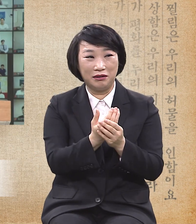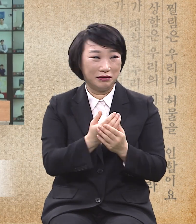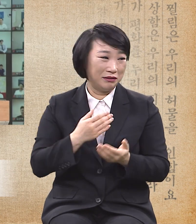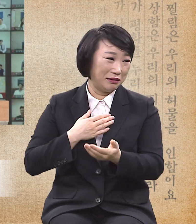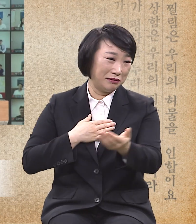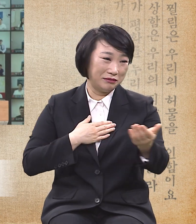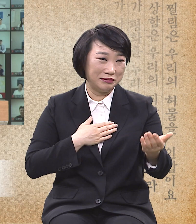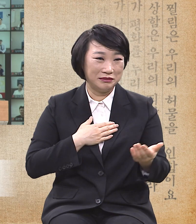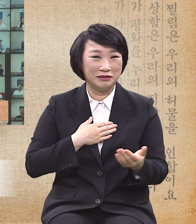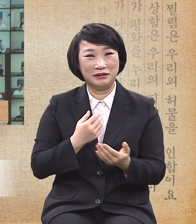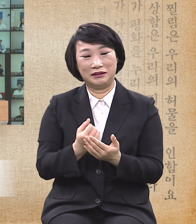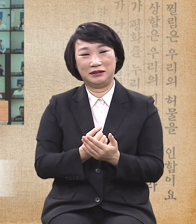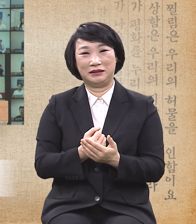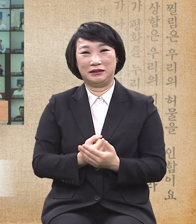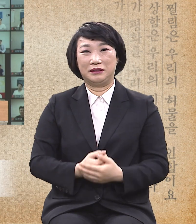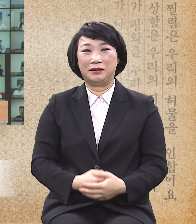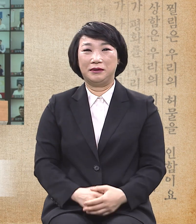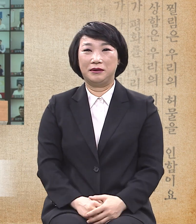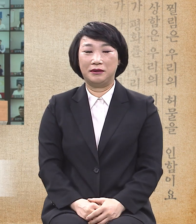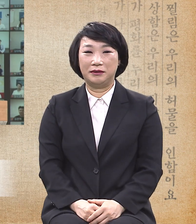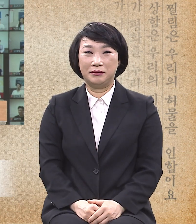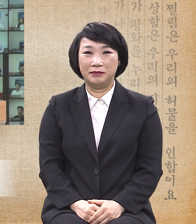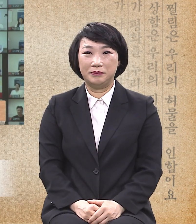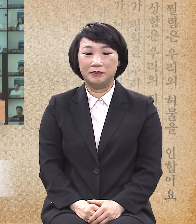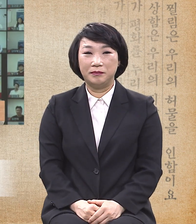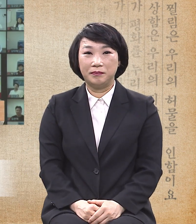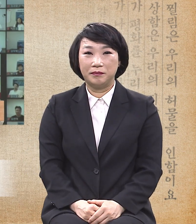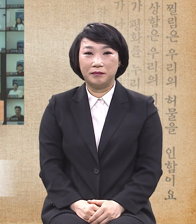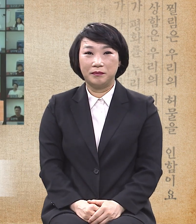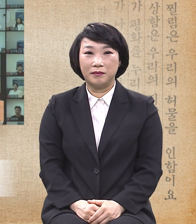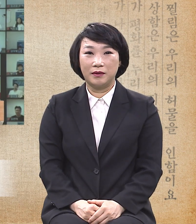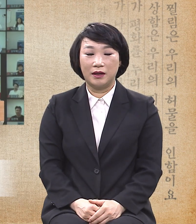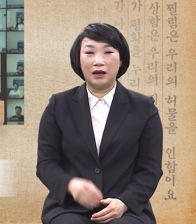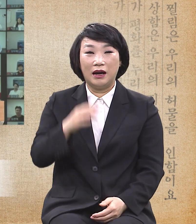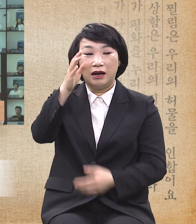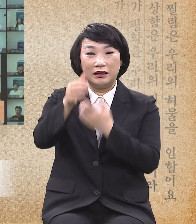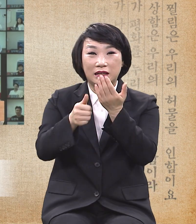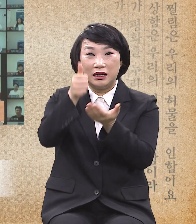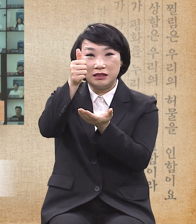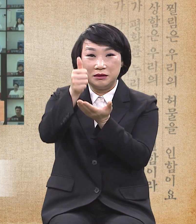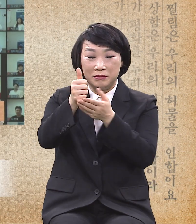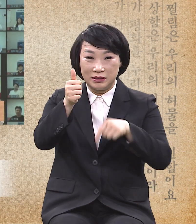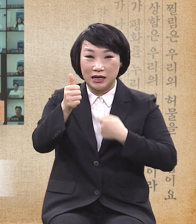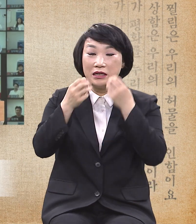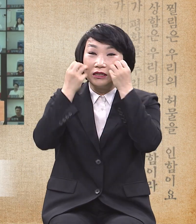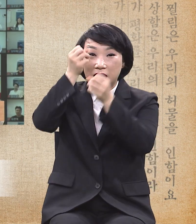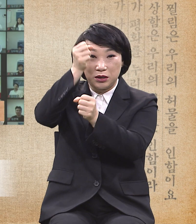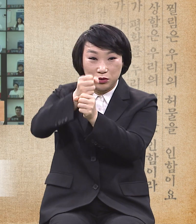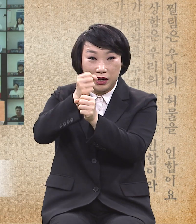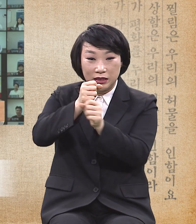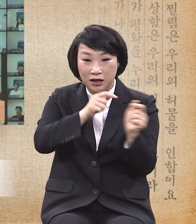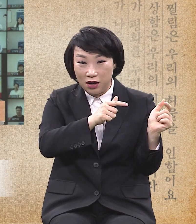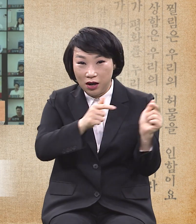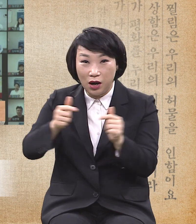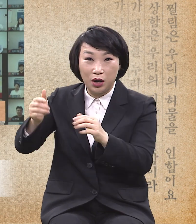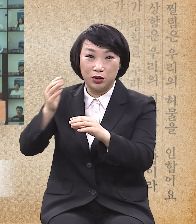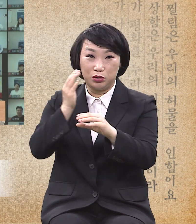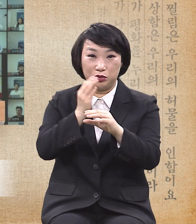문제가 있는 사람입니다. 하나님께서 자신이 창조한 것들 중에